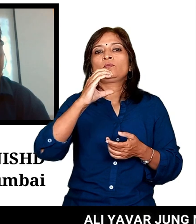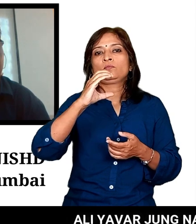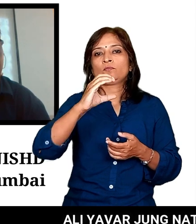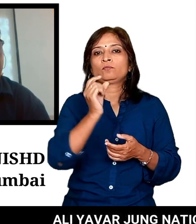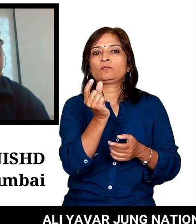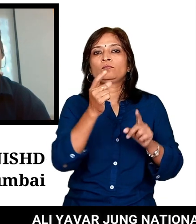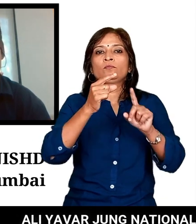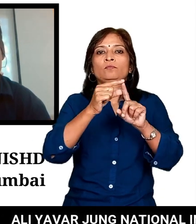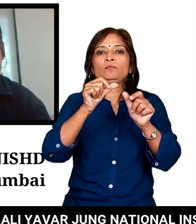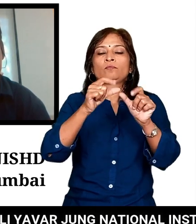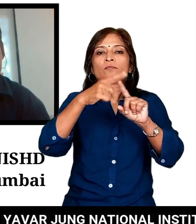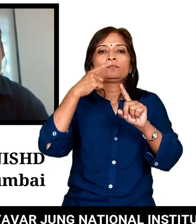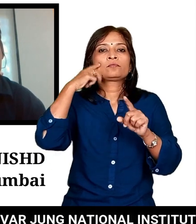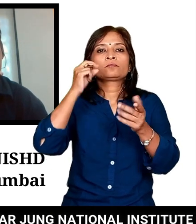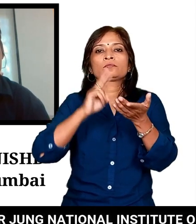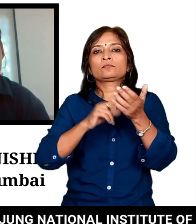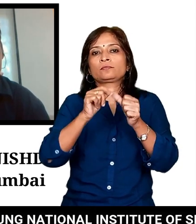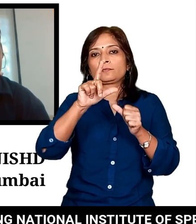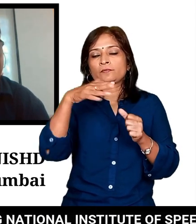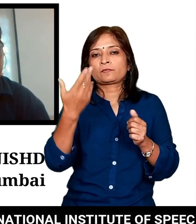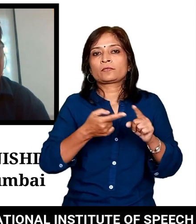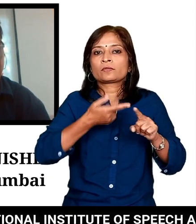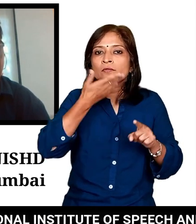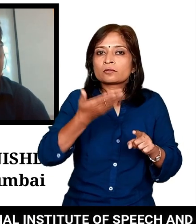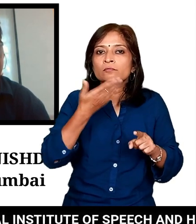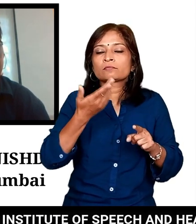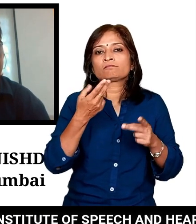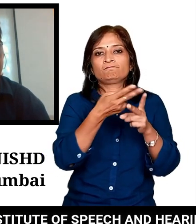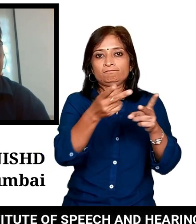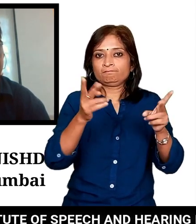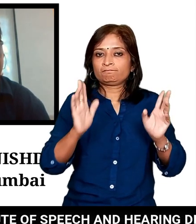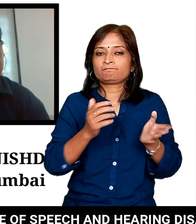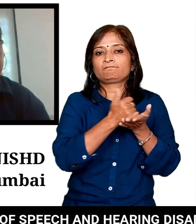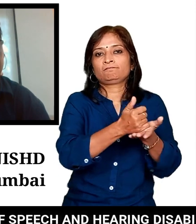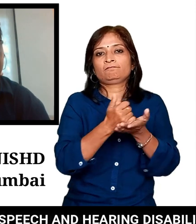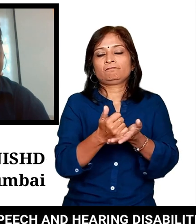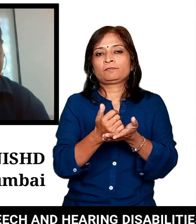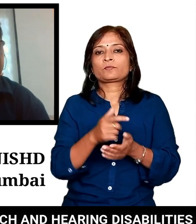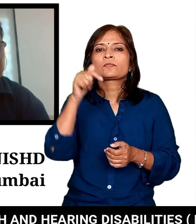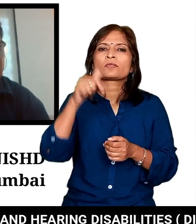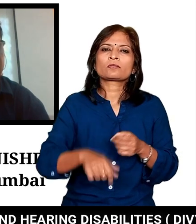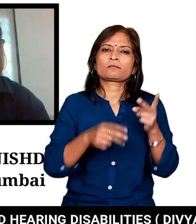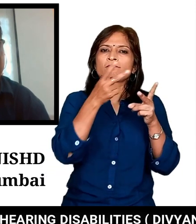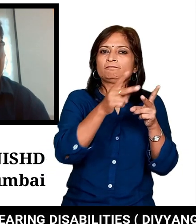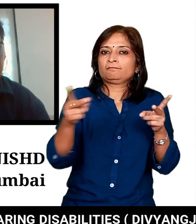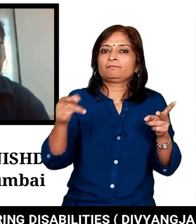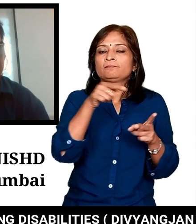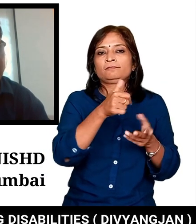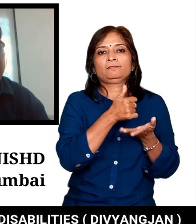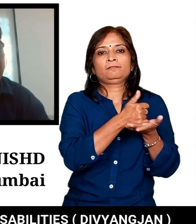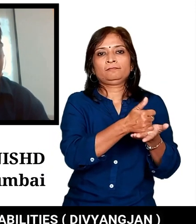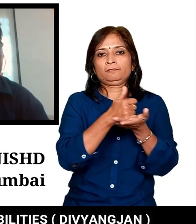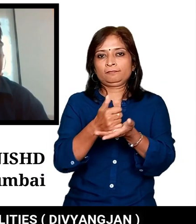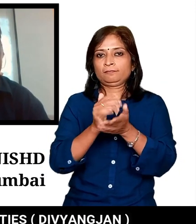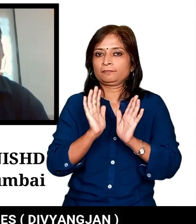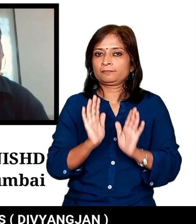भी ऑक्यूपेशनल थेरेपी वगैरह दी जाती है, फिजियोथेरेपी वगैरह दी जाती है, इस प्रकार के विभिन्न सर्विसेस यहाँ